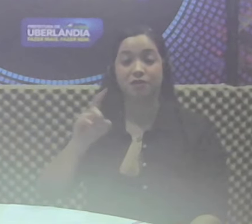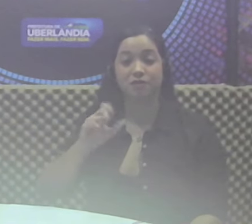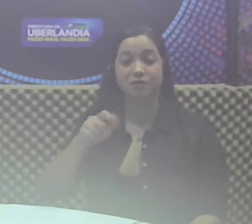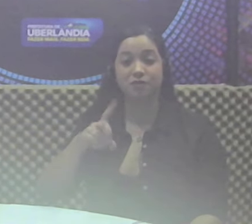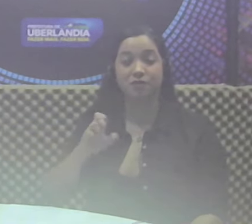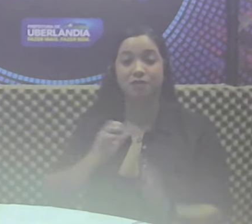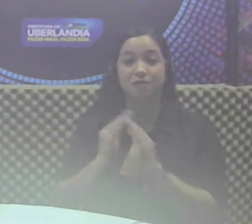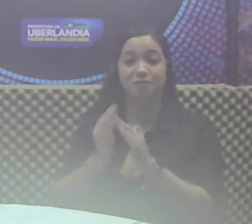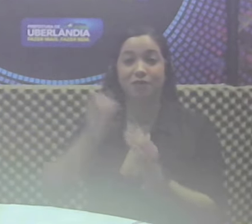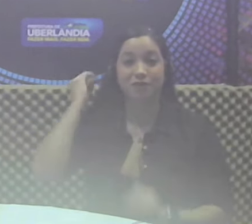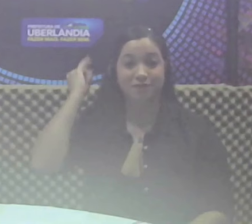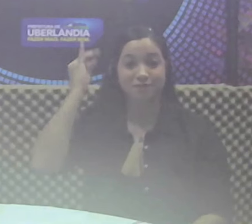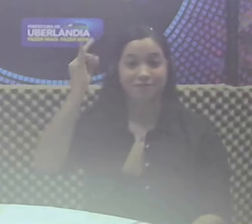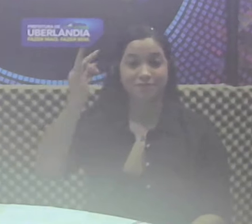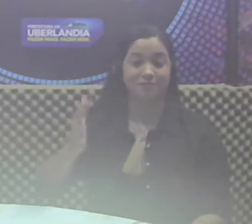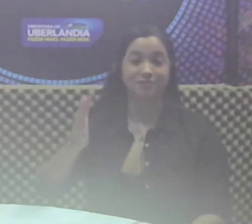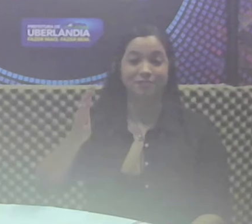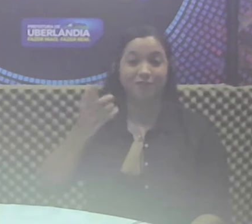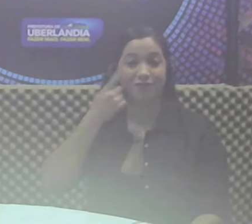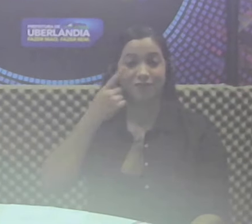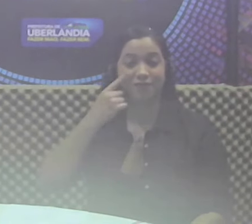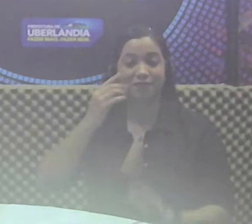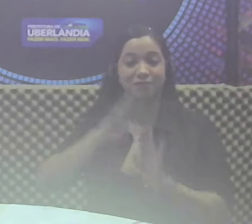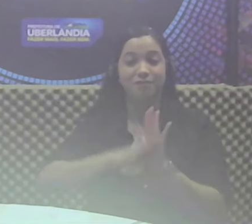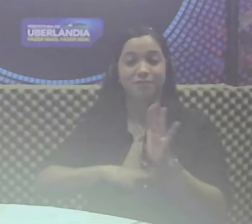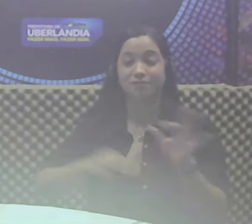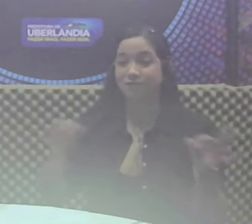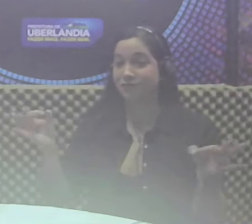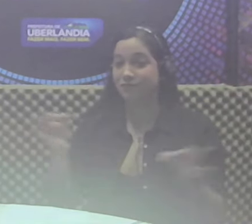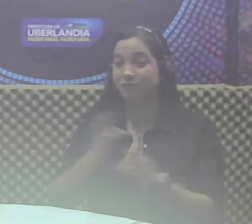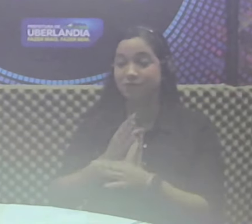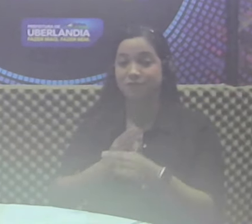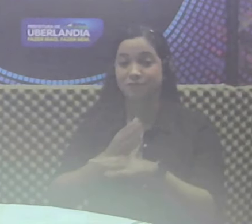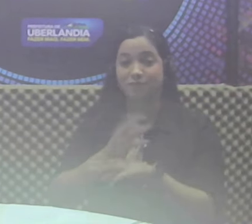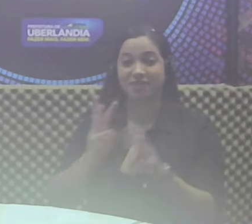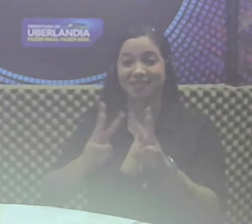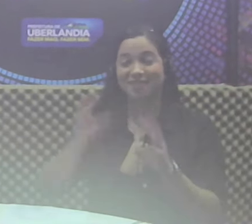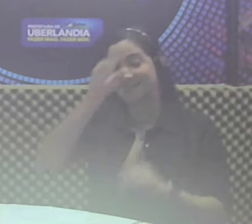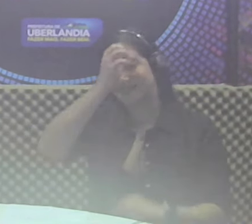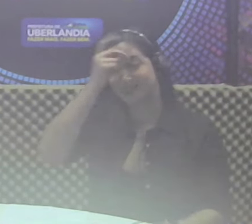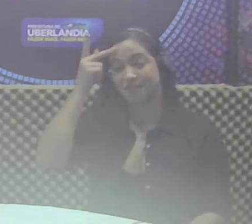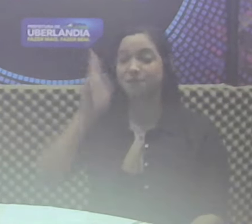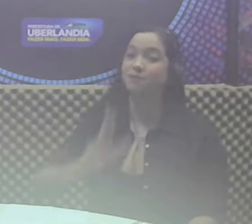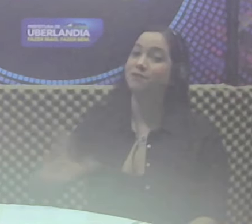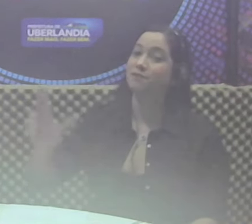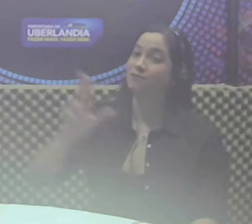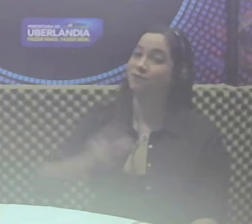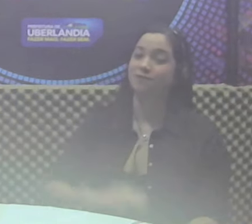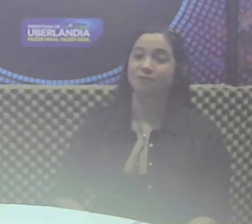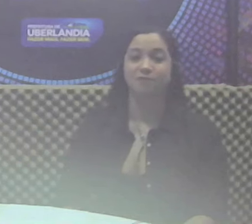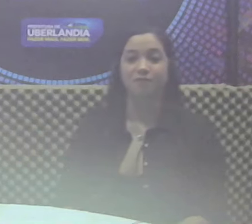bairro Alvorada. Para conferir a programação completa, acesse o portal da Prefeitura de Uberlândia.